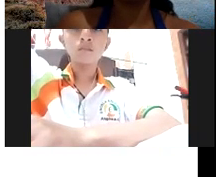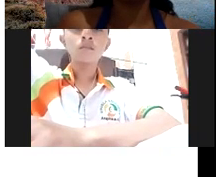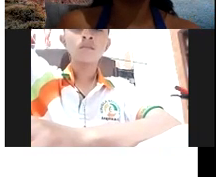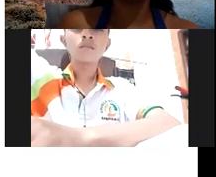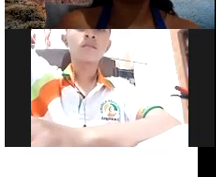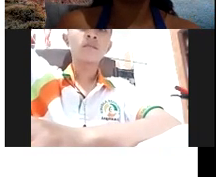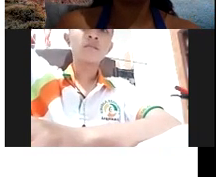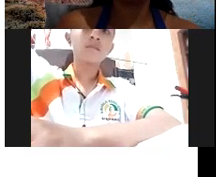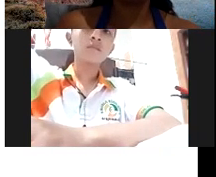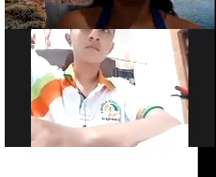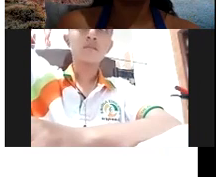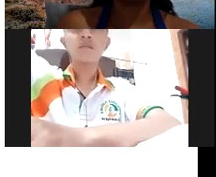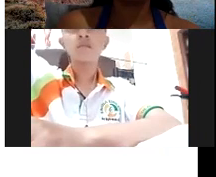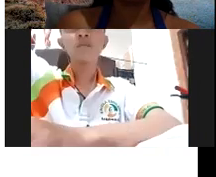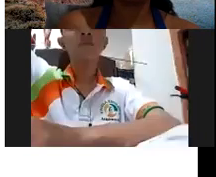só